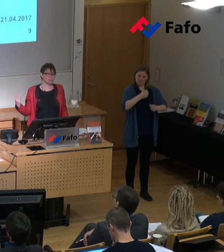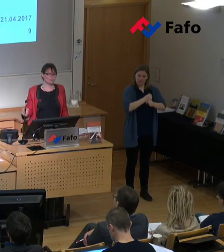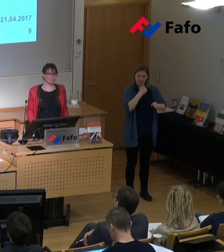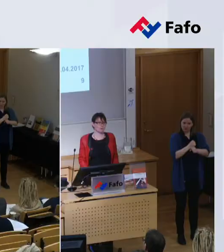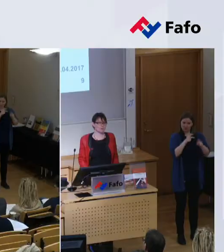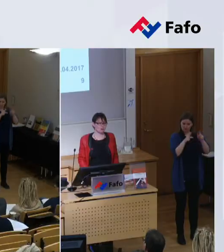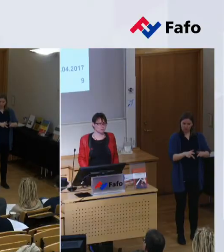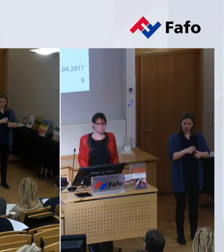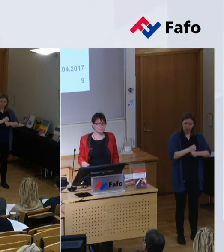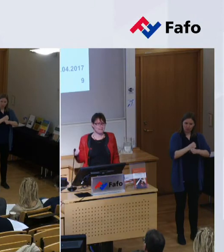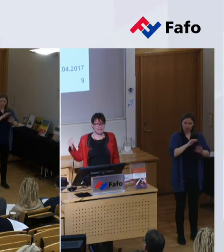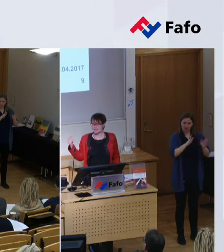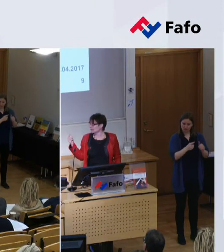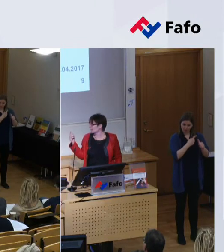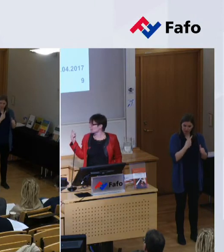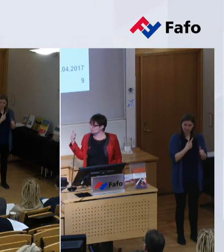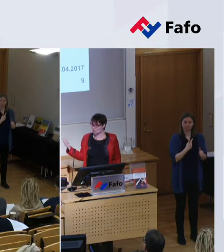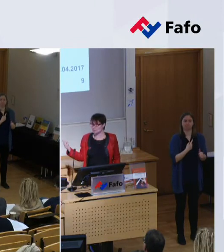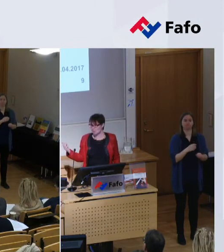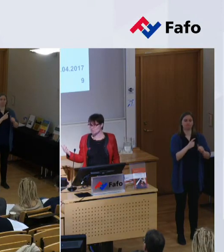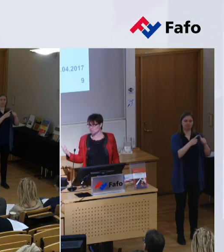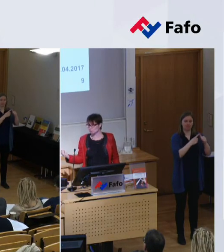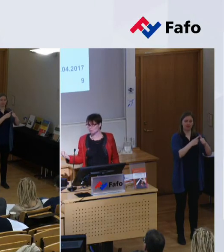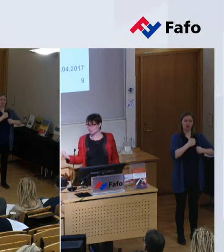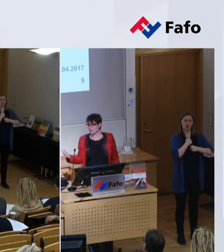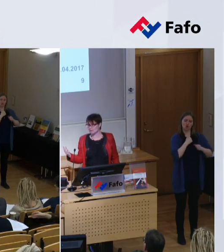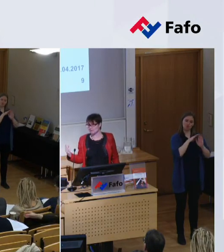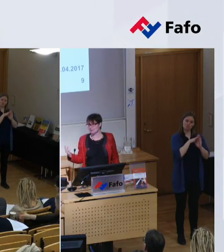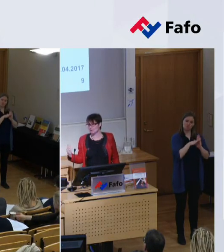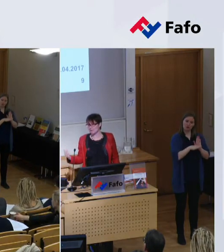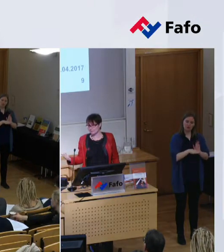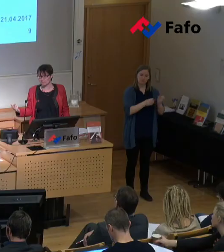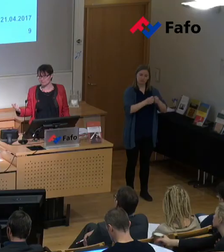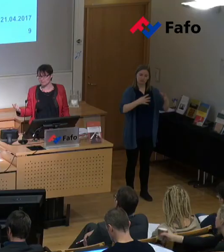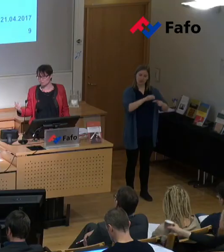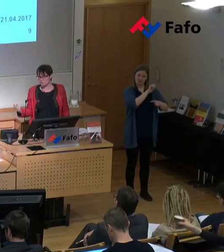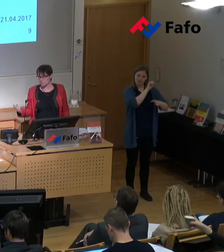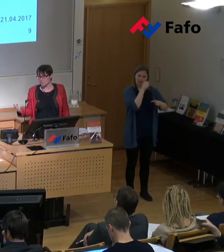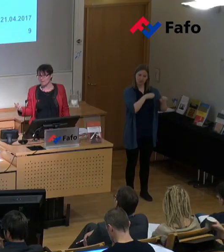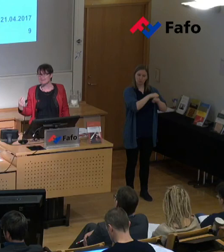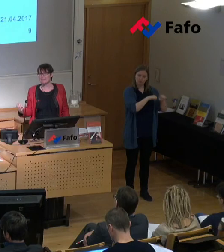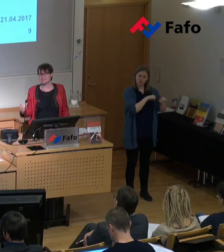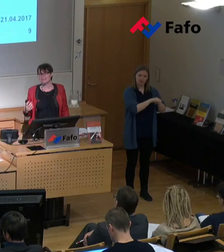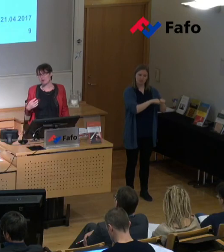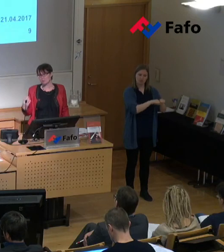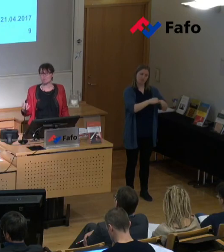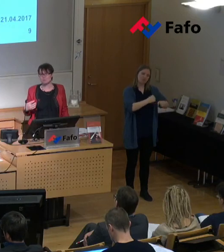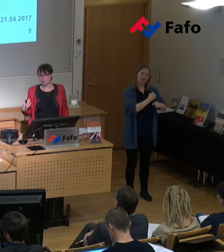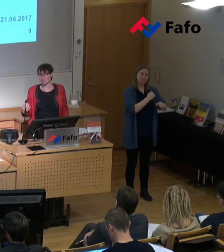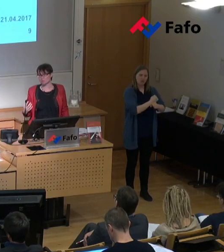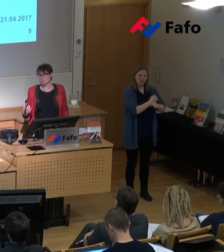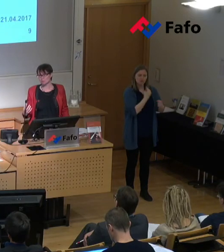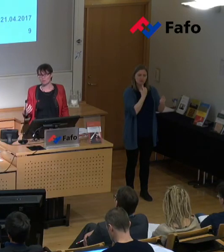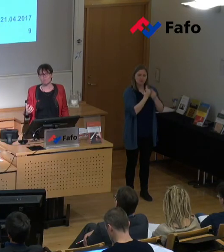man har brukt I jobbinga med Housing First. Det ene en trygghetsplan som man utviklet I Bergen kommune. Et redskap